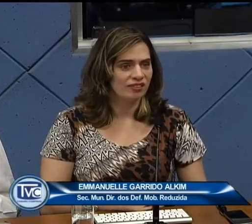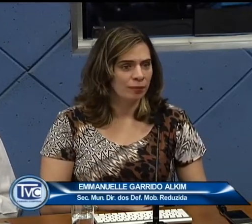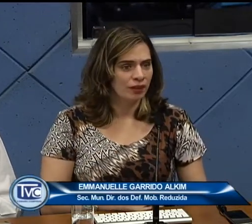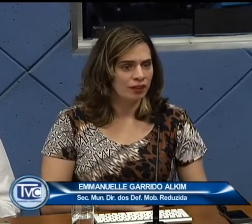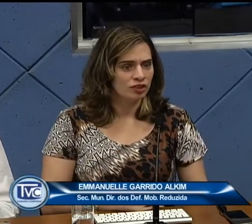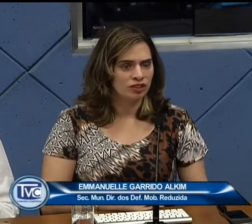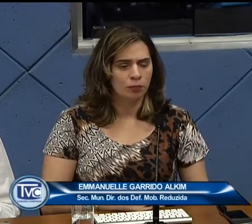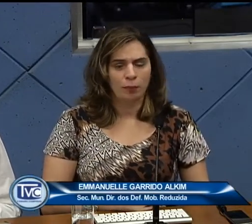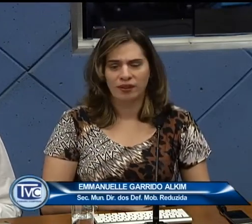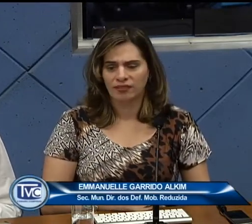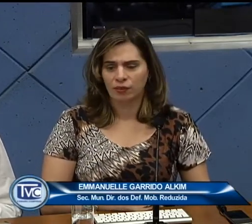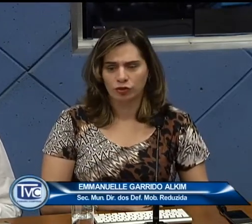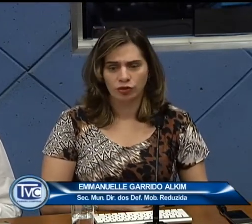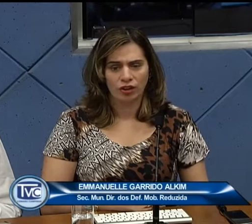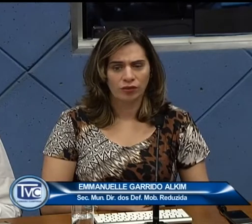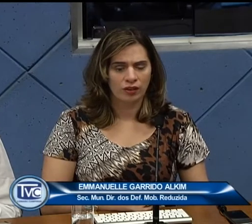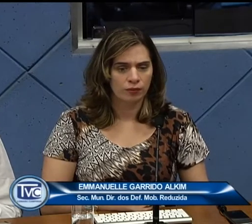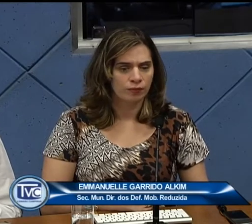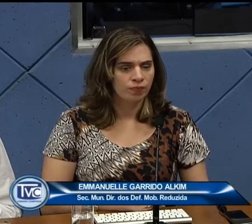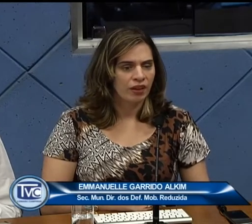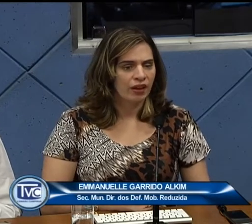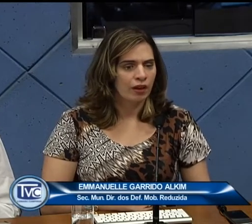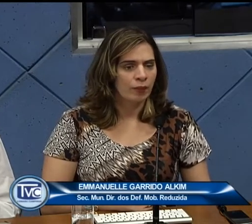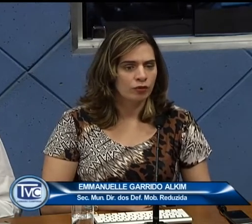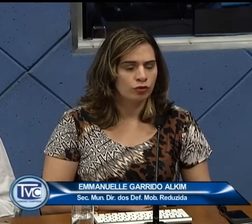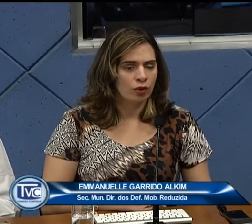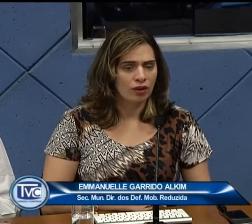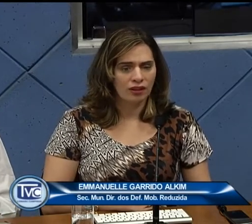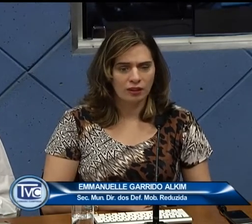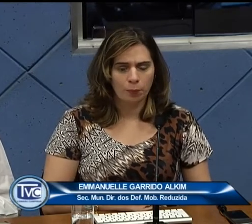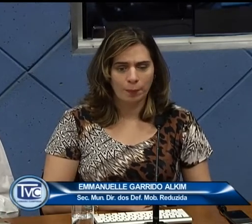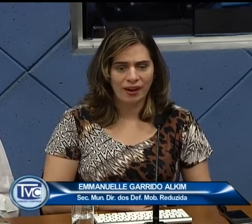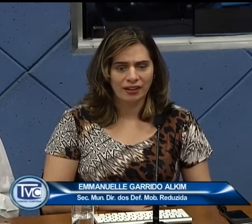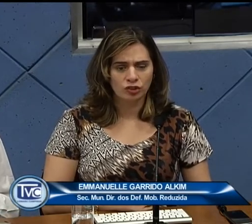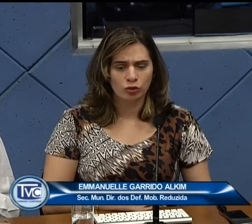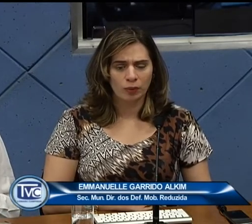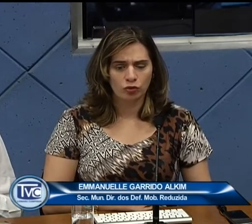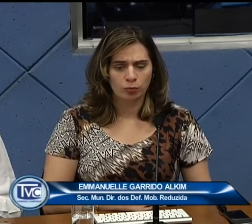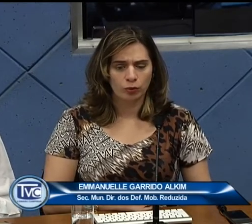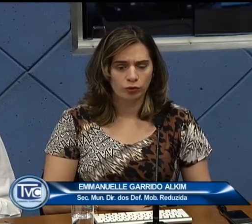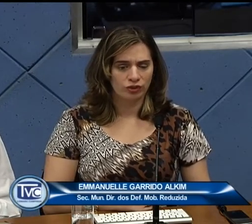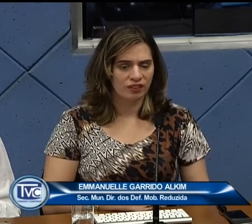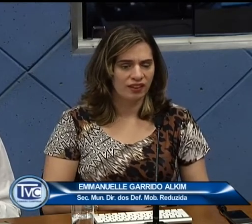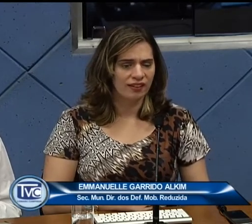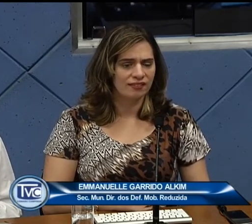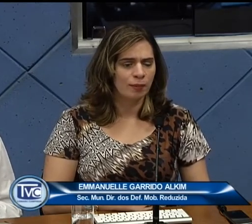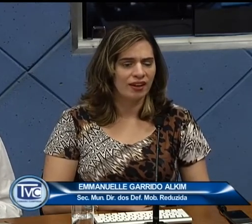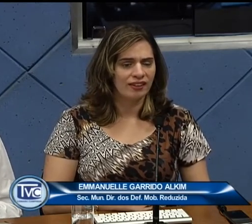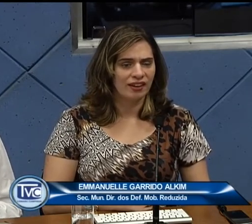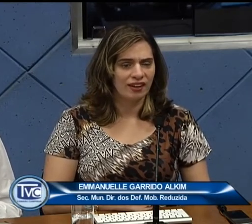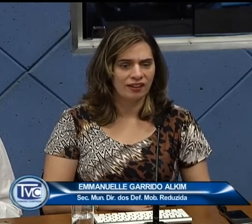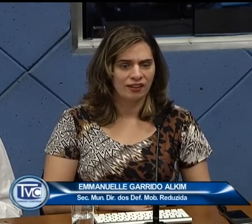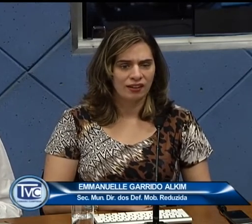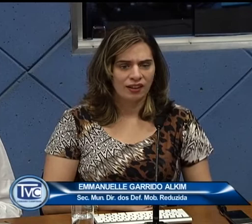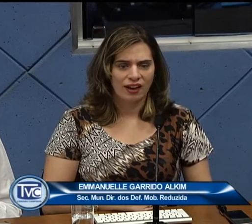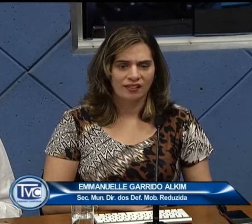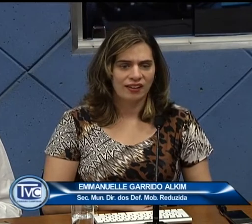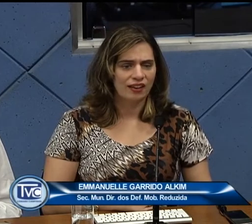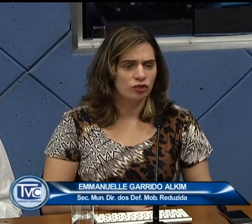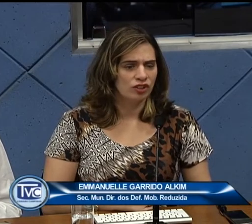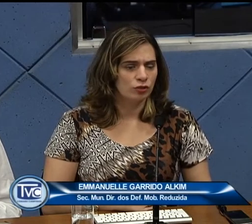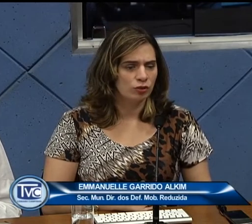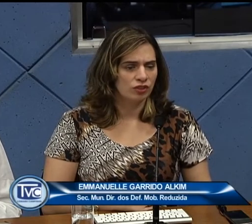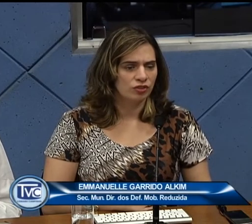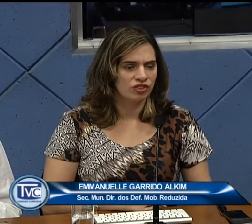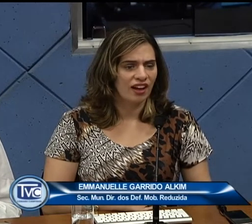exemplo exatamente numa mesa nossa de reunião. É uma escola que parte do pressuposto que desde a merendeira